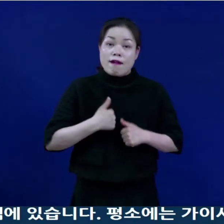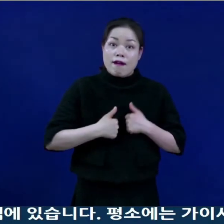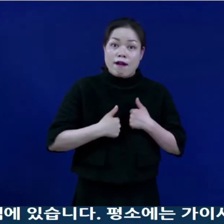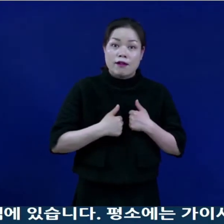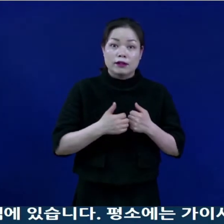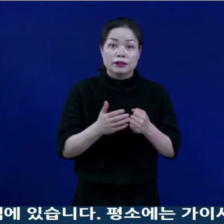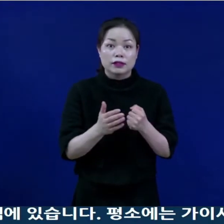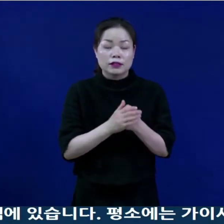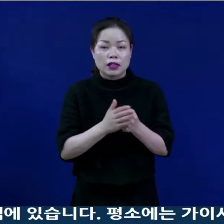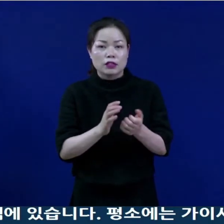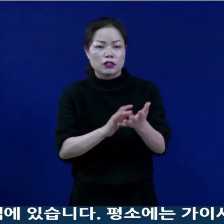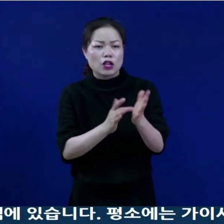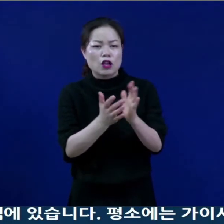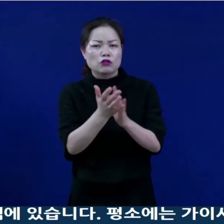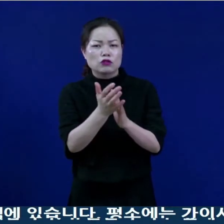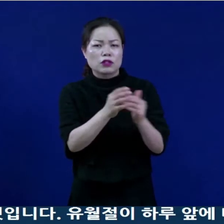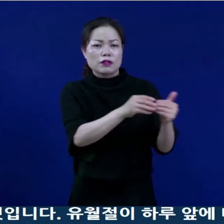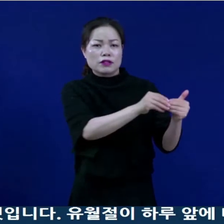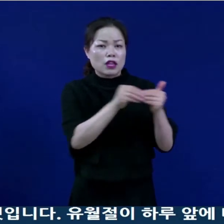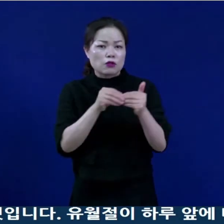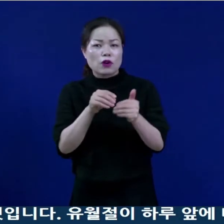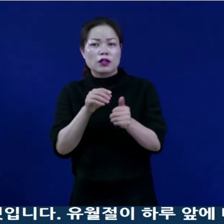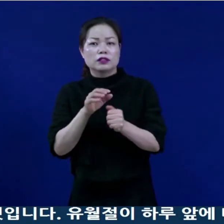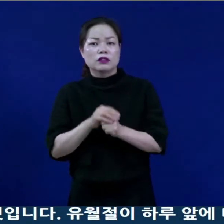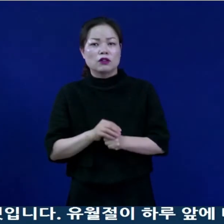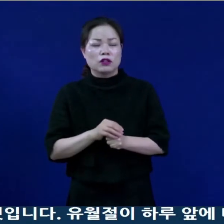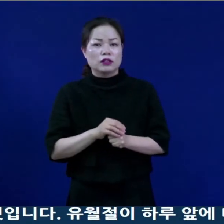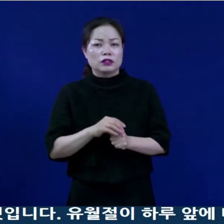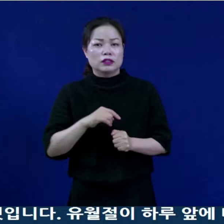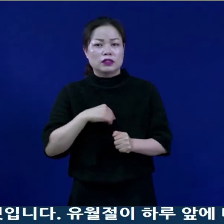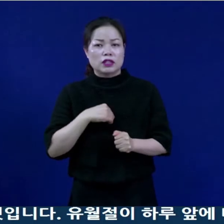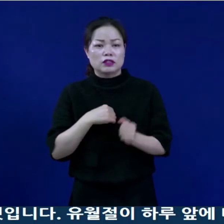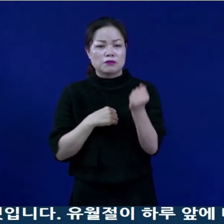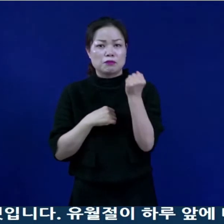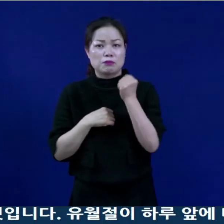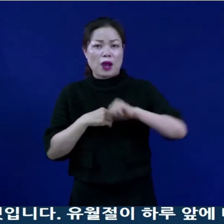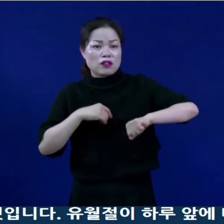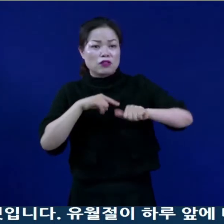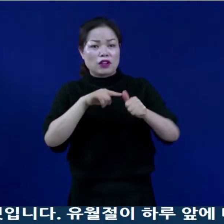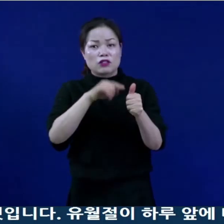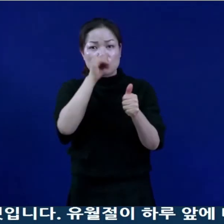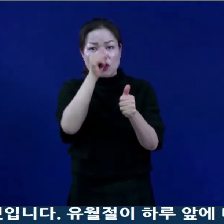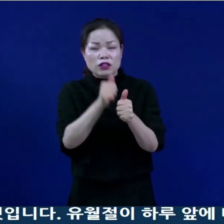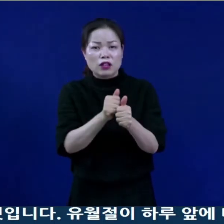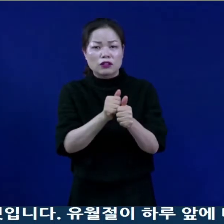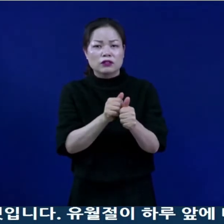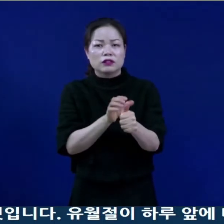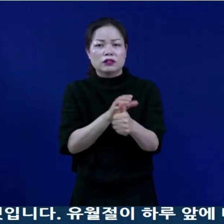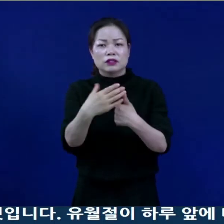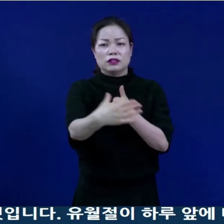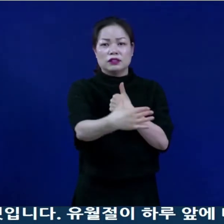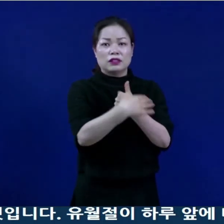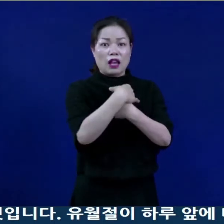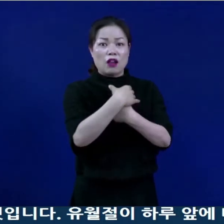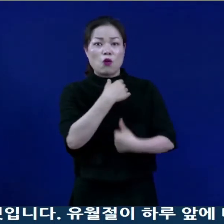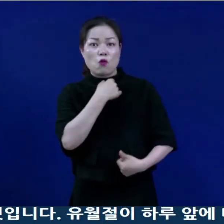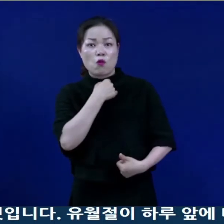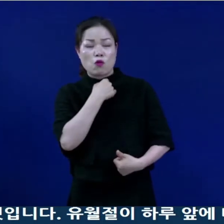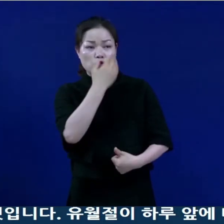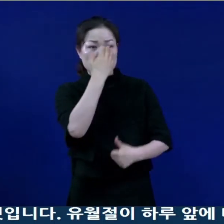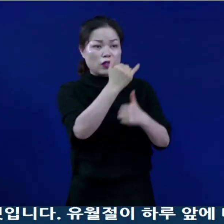혈기등등하게 되어서 예수라는 사람을 끌고 와서 자기에게 반역죄를 들먹이면서 사형을 요구하기 시작한